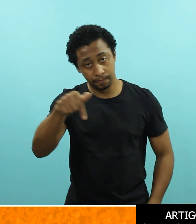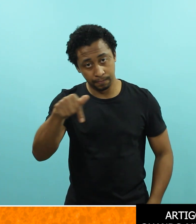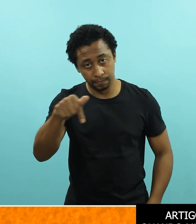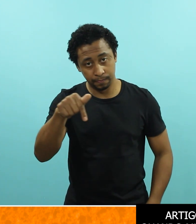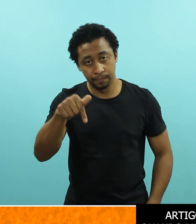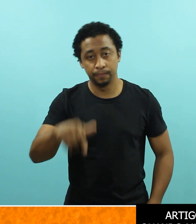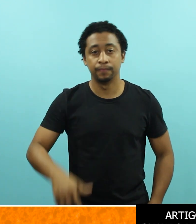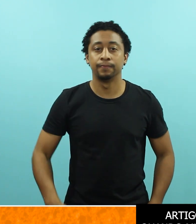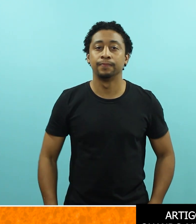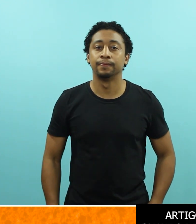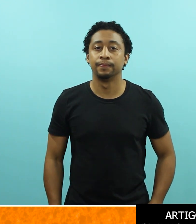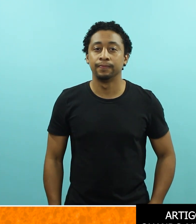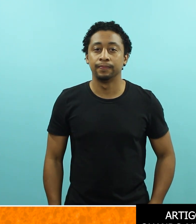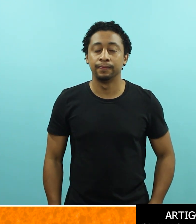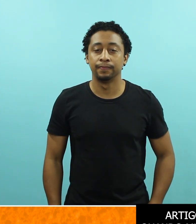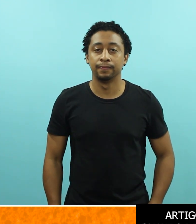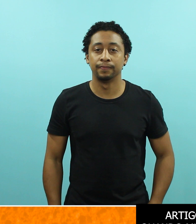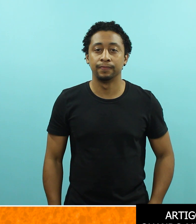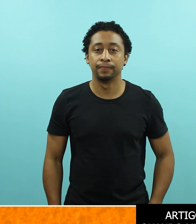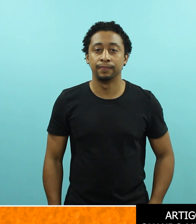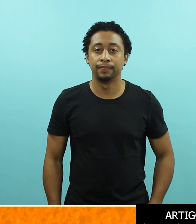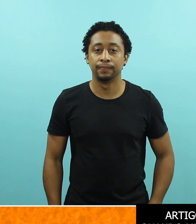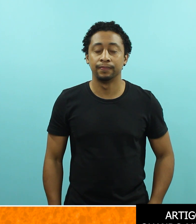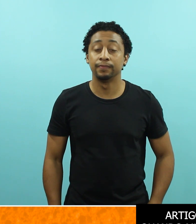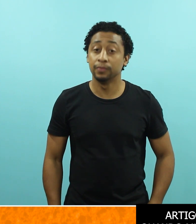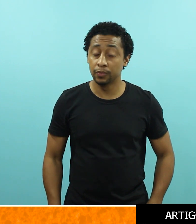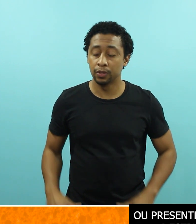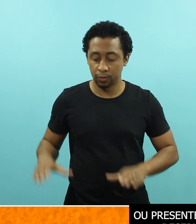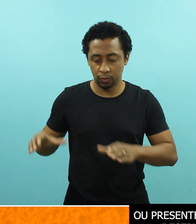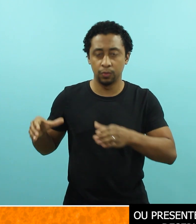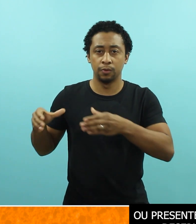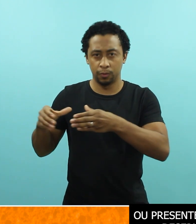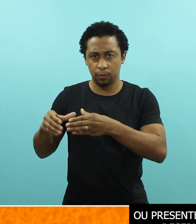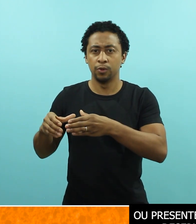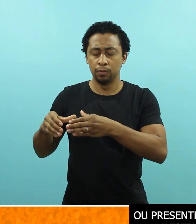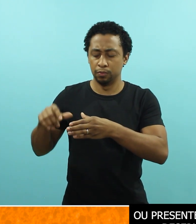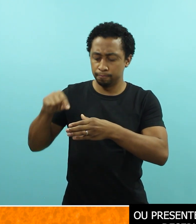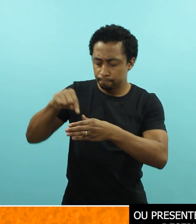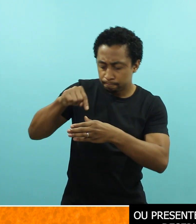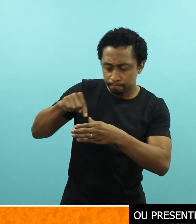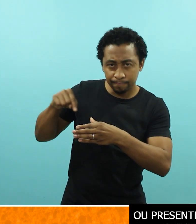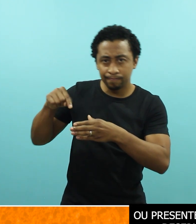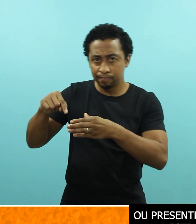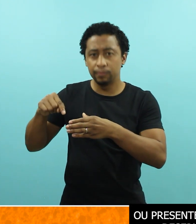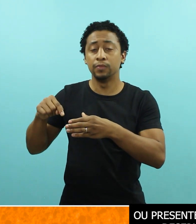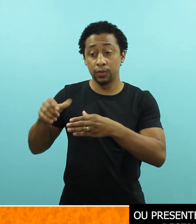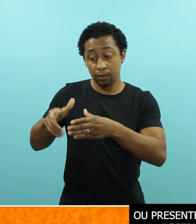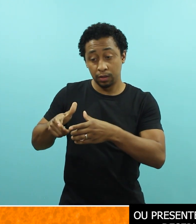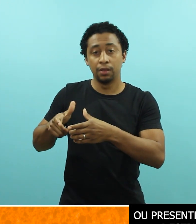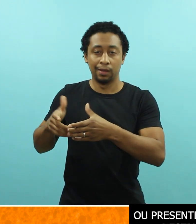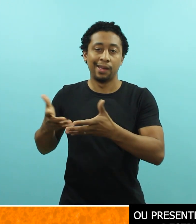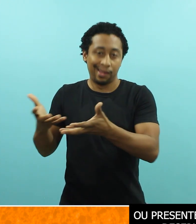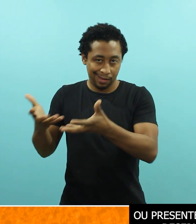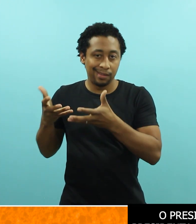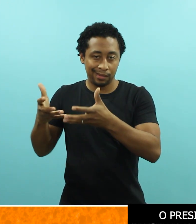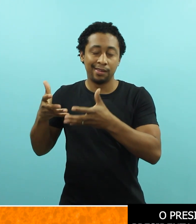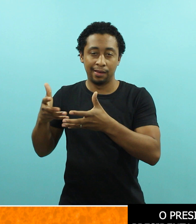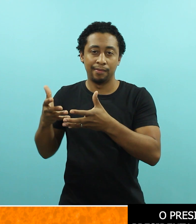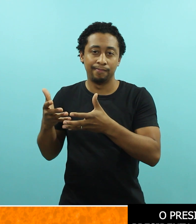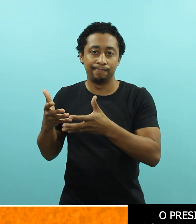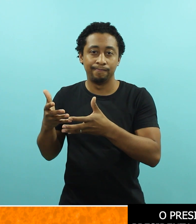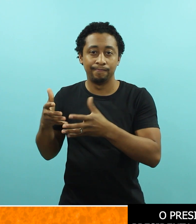Artigo 7º. Quando muitos membros ou presentes no auditório desejarem falar,